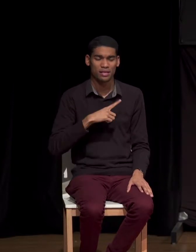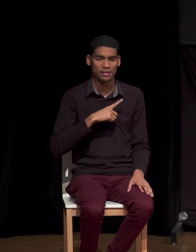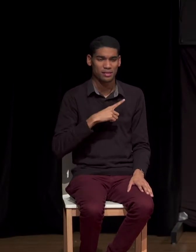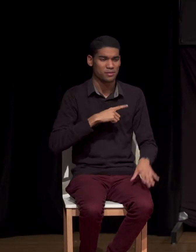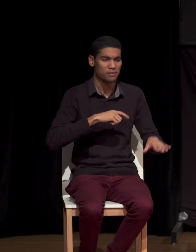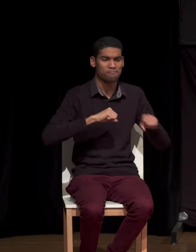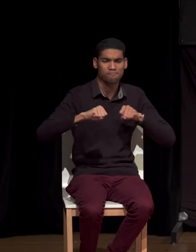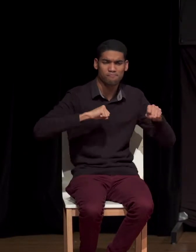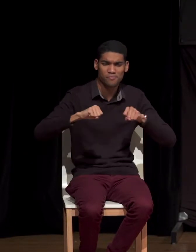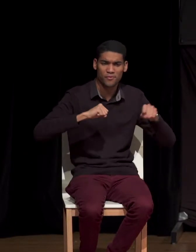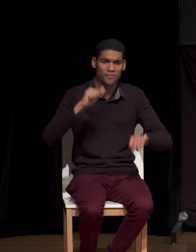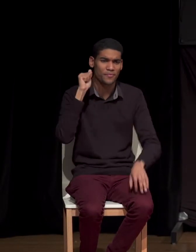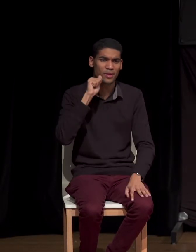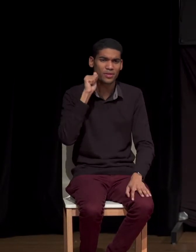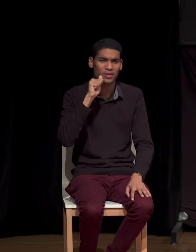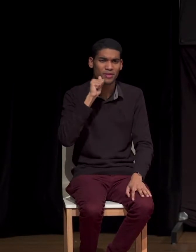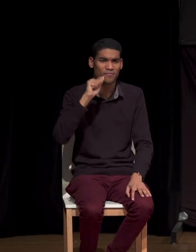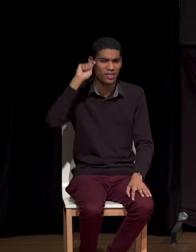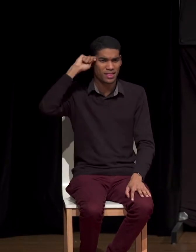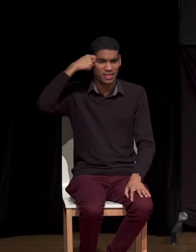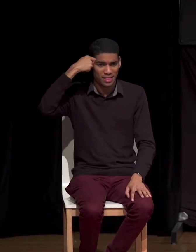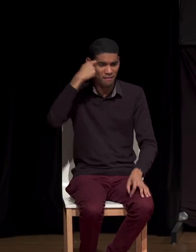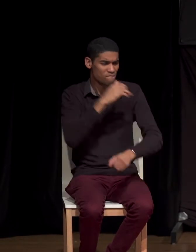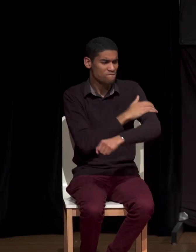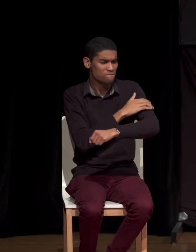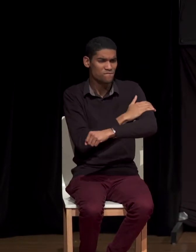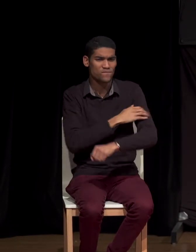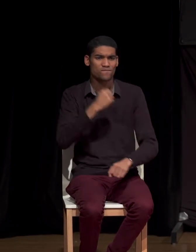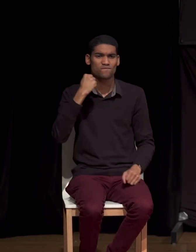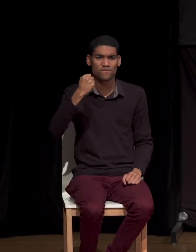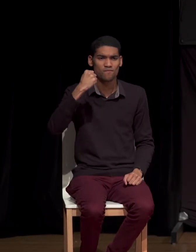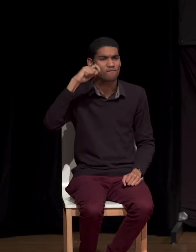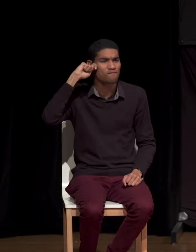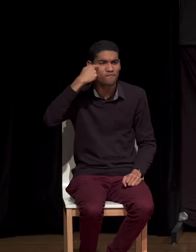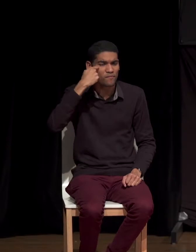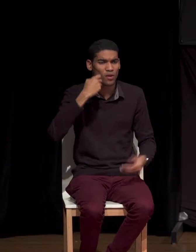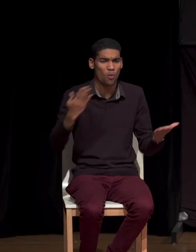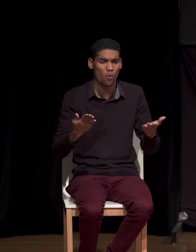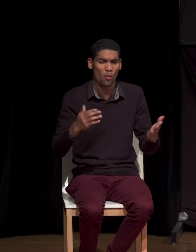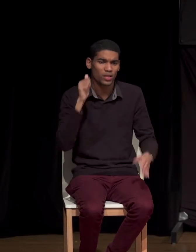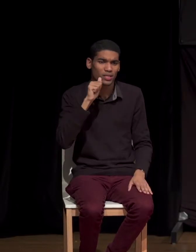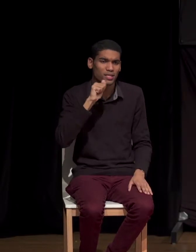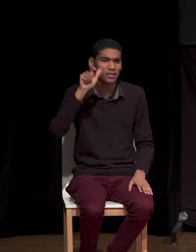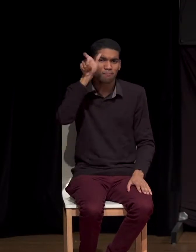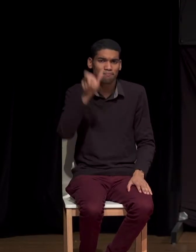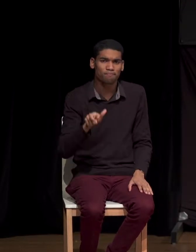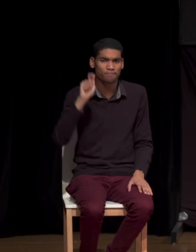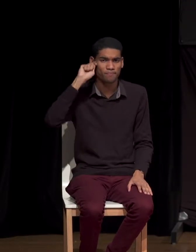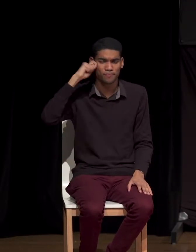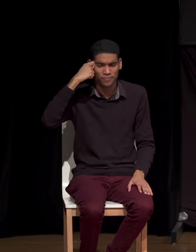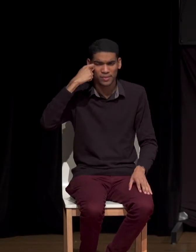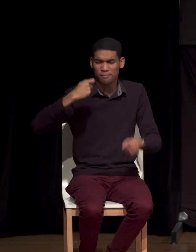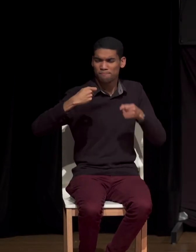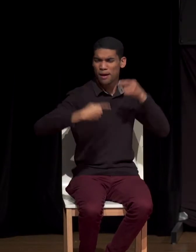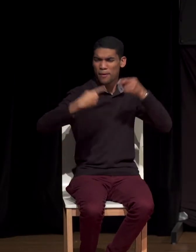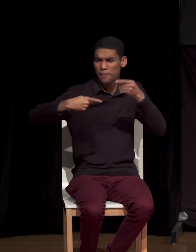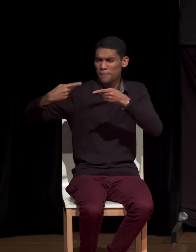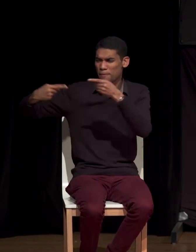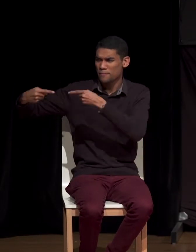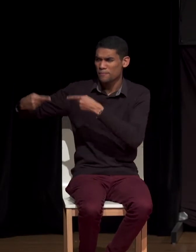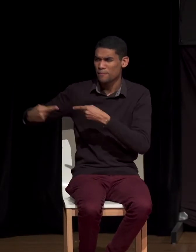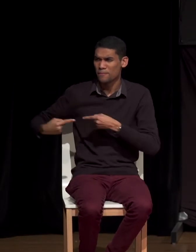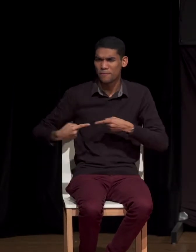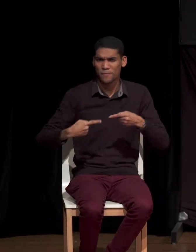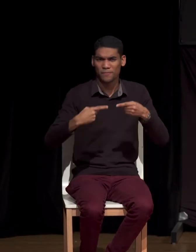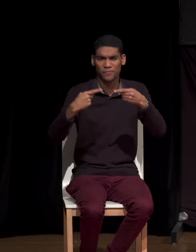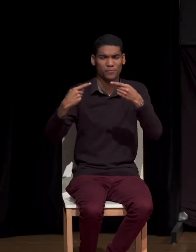dos feminismos negros, a discussão que as mulheres negras têm feito,